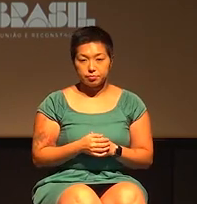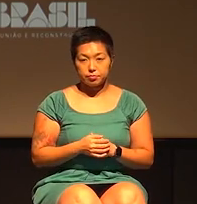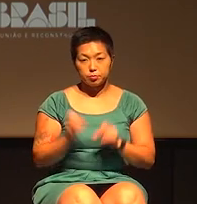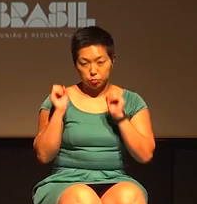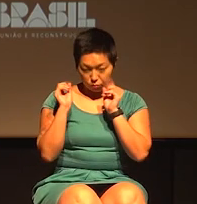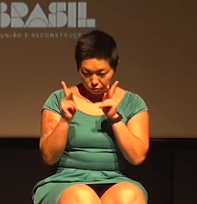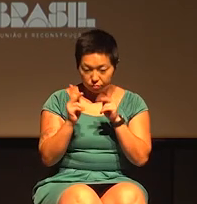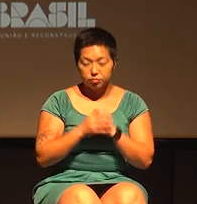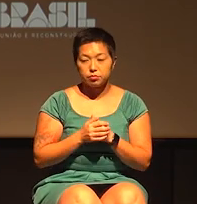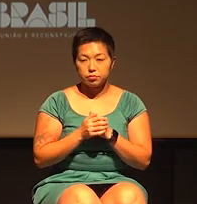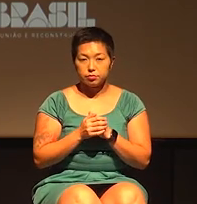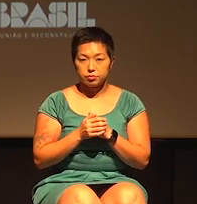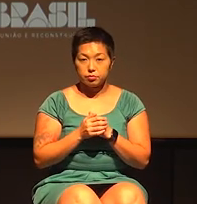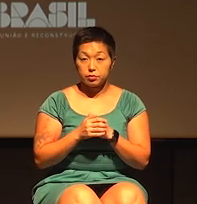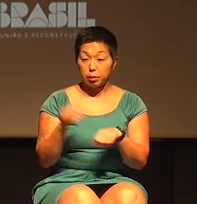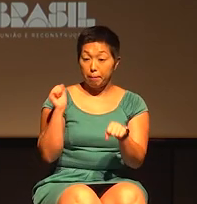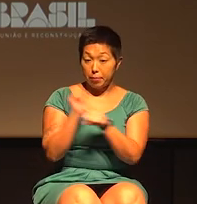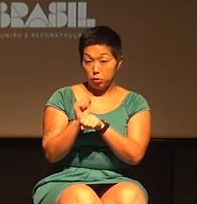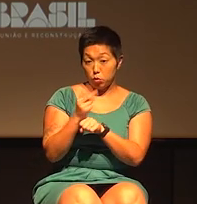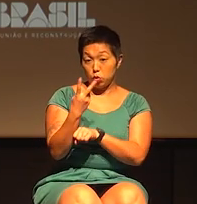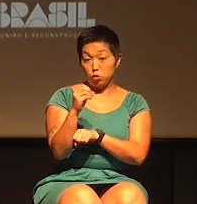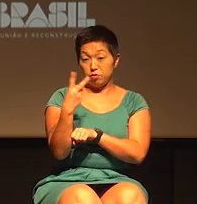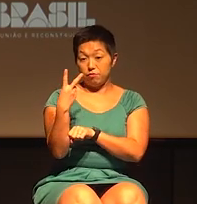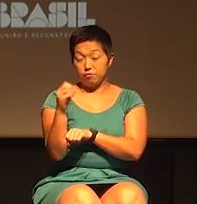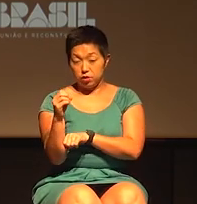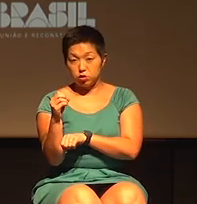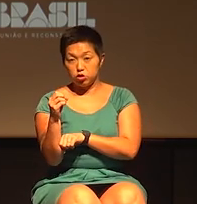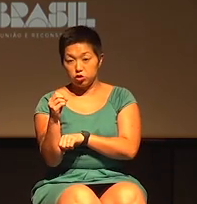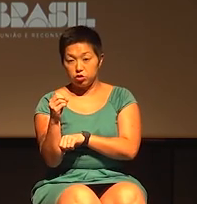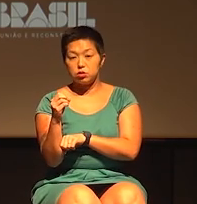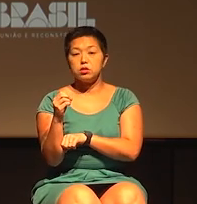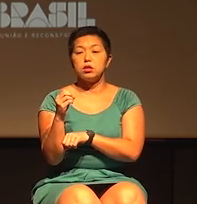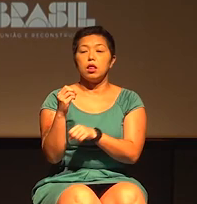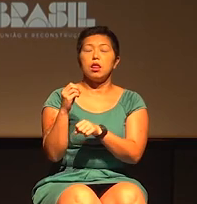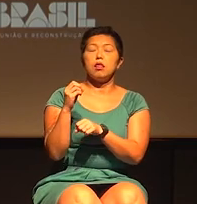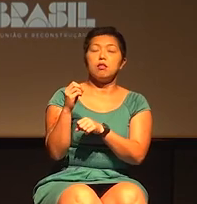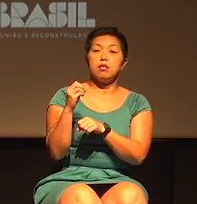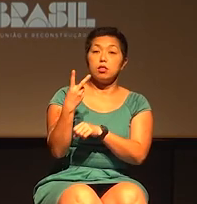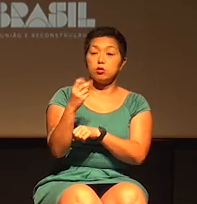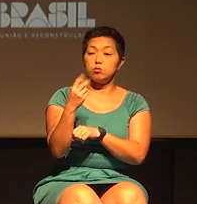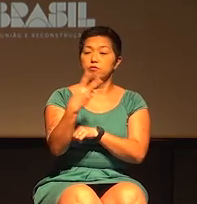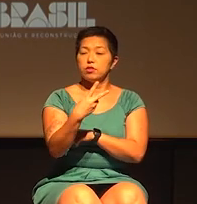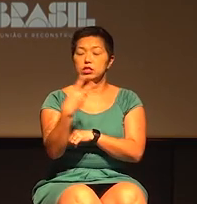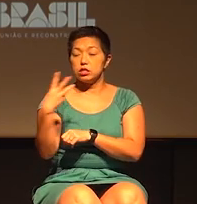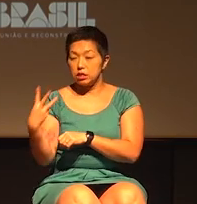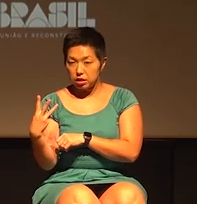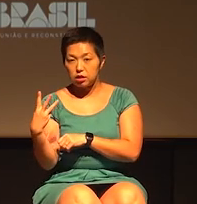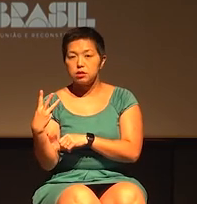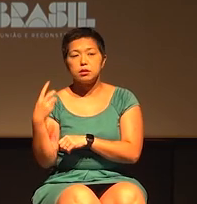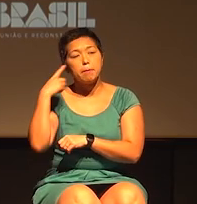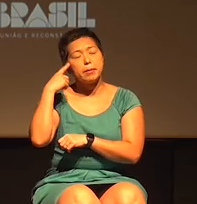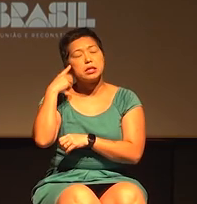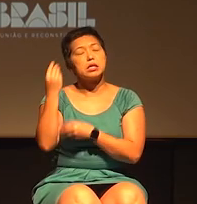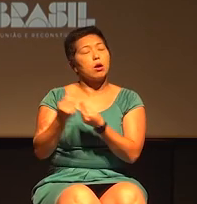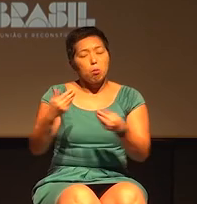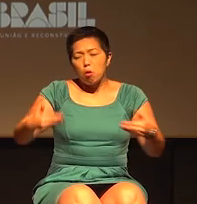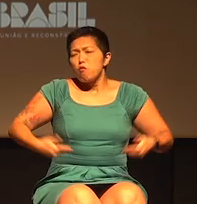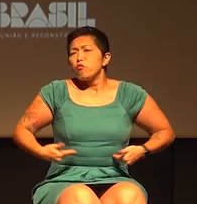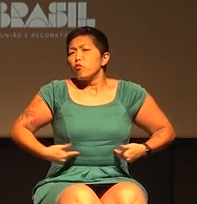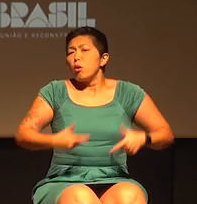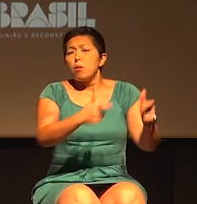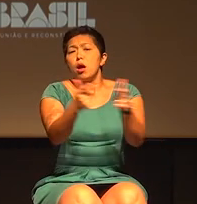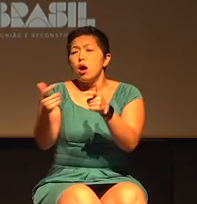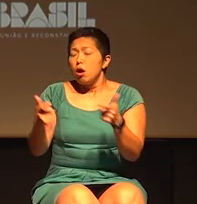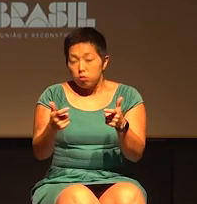tá parou 2020 começo de 2023 ah cadê a fome né para para muitas pessoas até